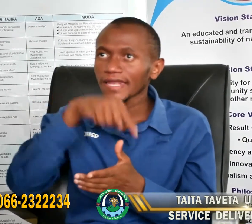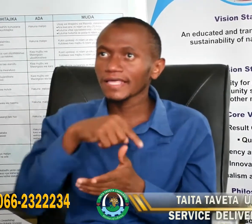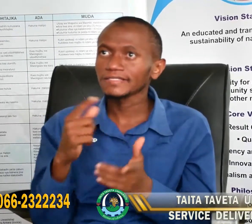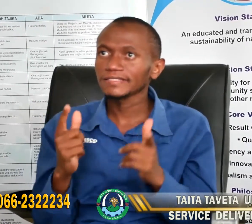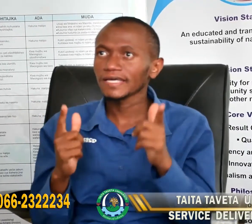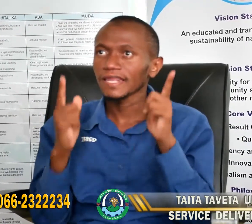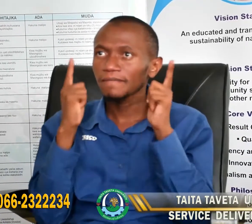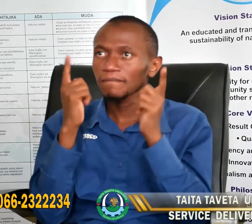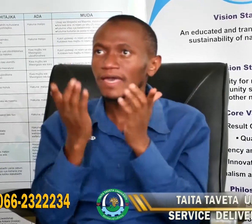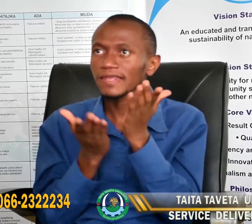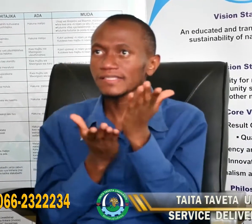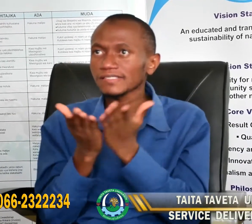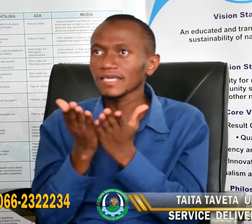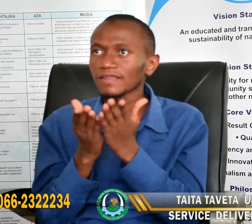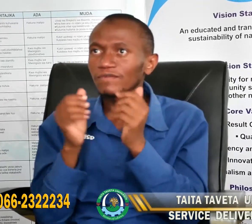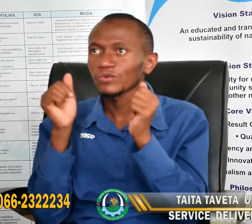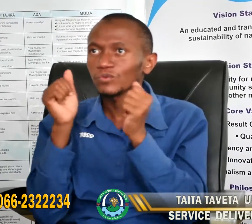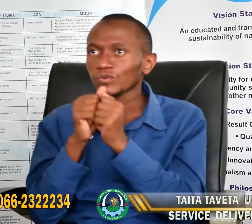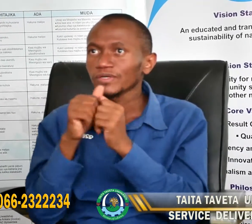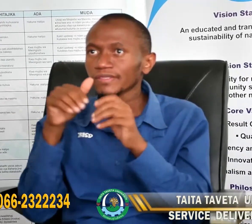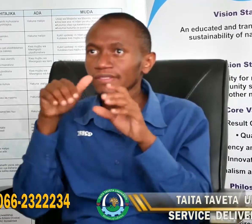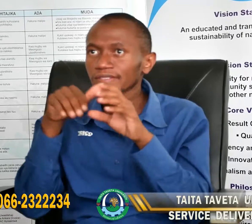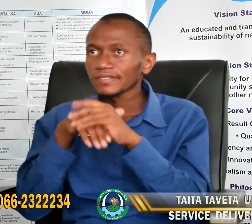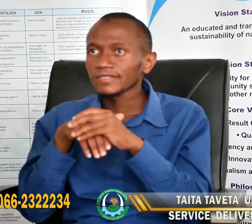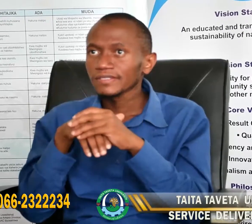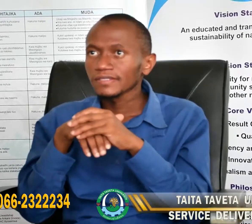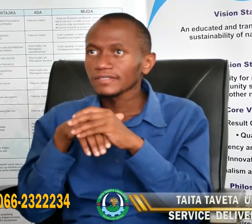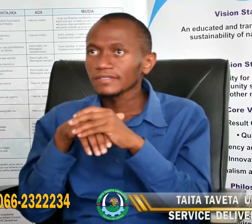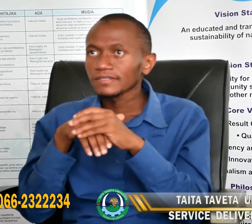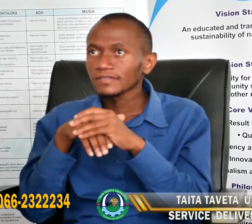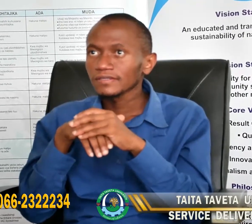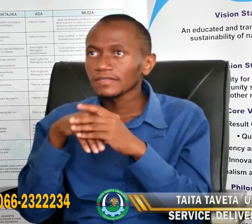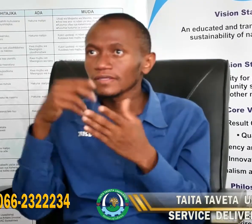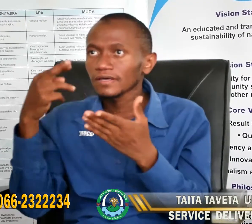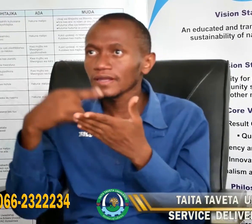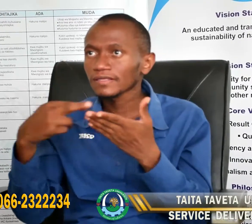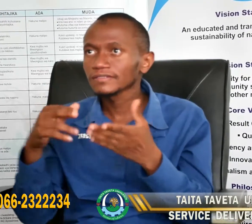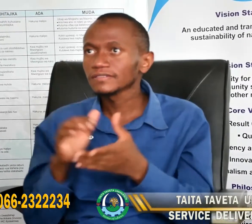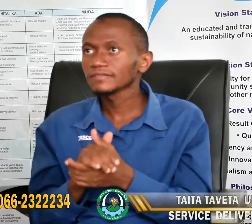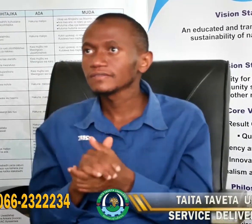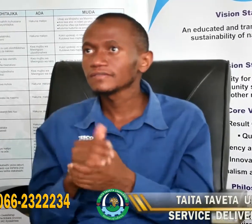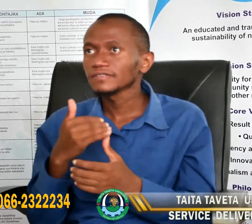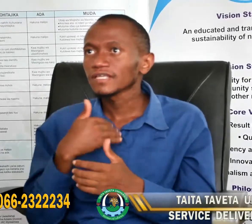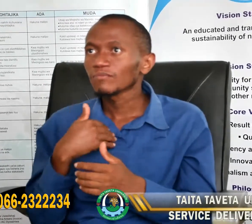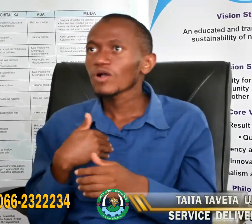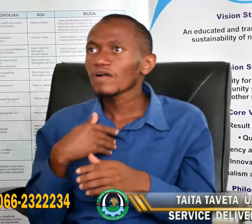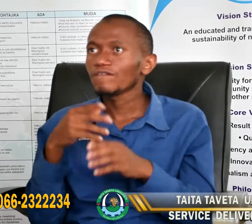Shilingi 5,600 kwa wanaojisimamia na shilingi